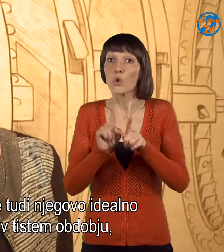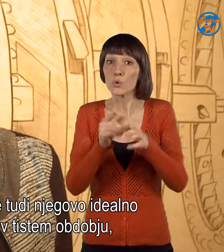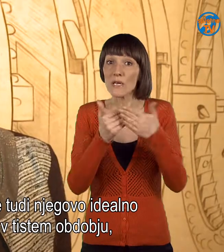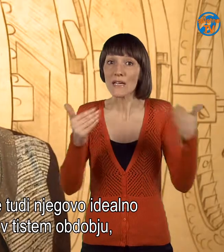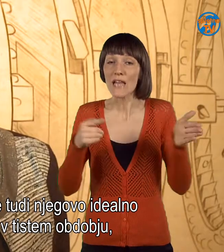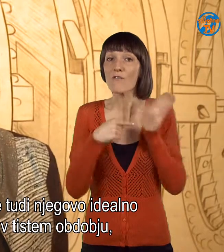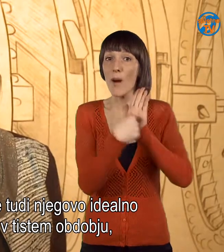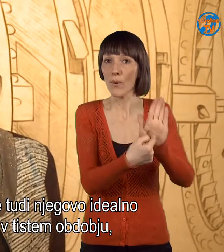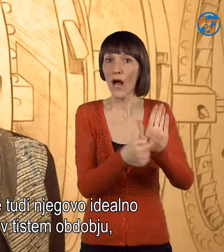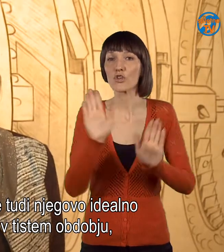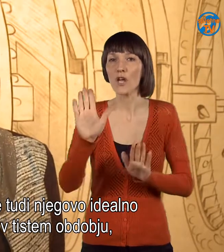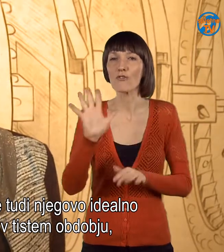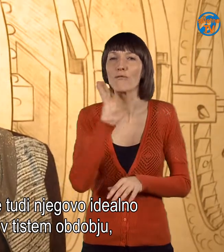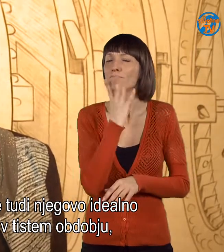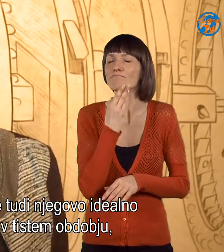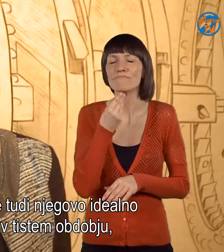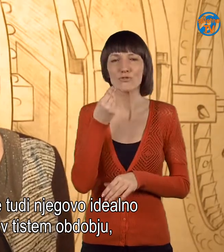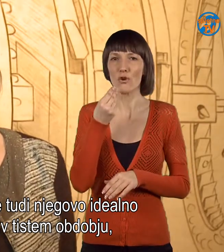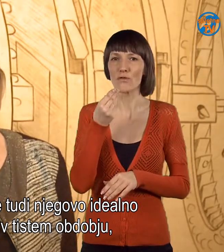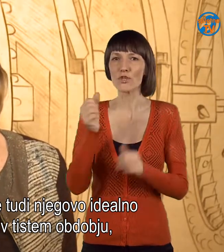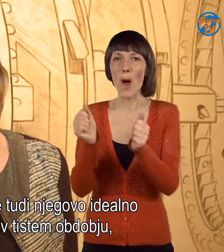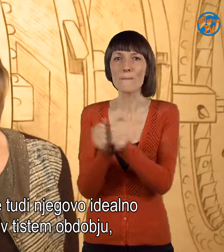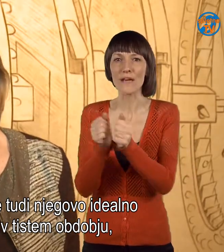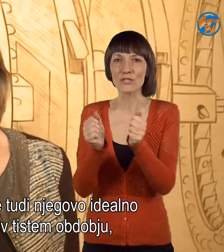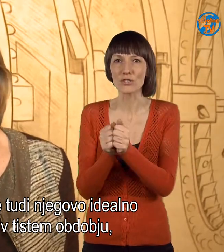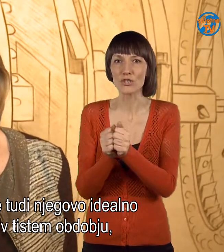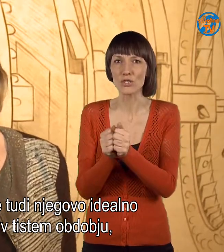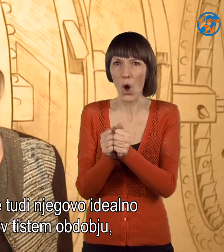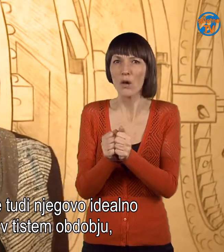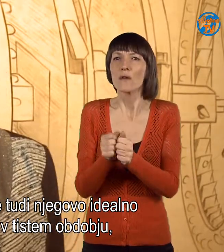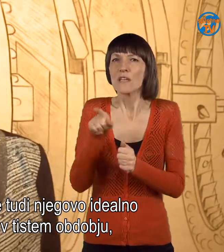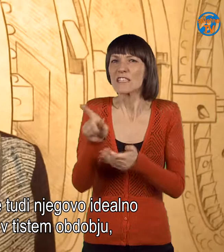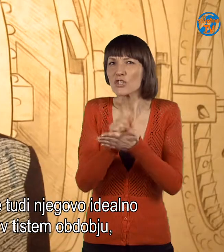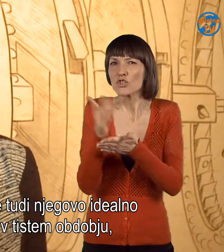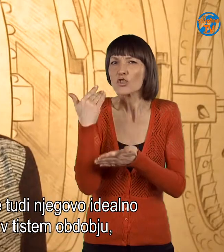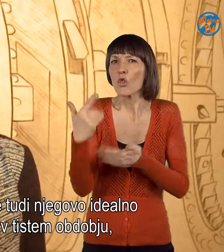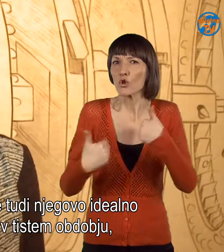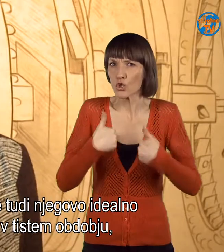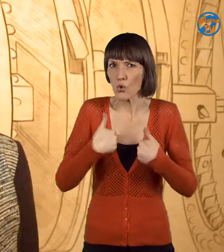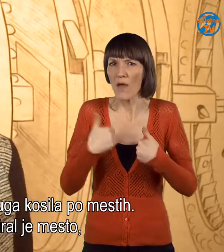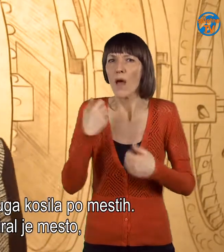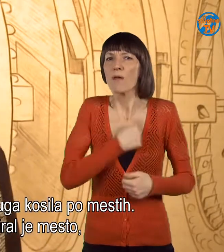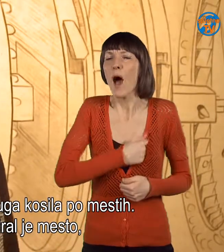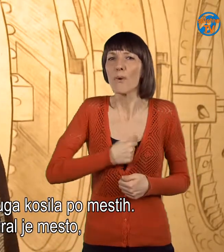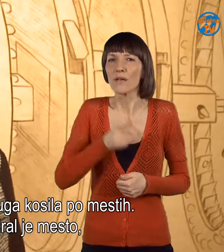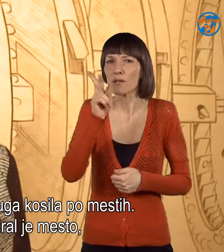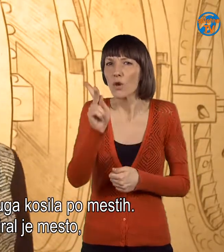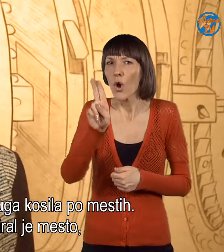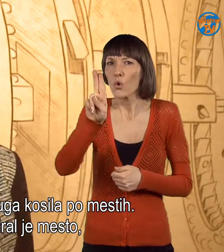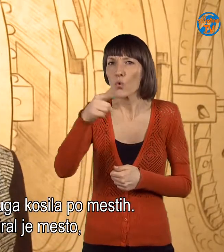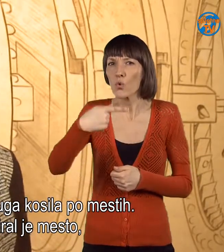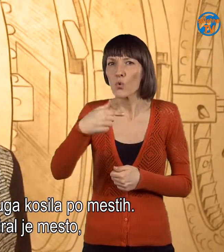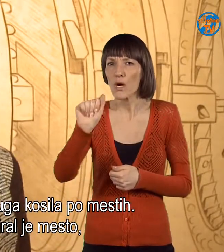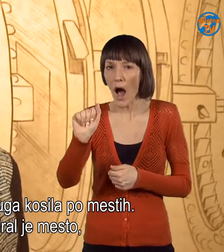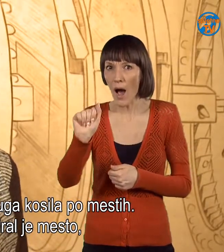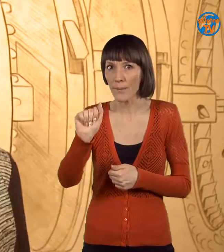predstavljeno tudi njegovo idealno mesto, kajti v tistem obdobju, ko je živel, je kuga kosila po mestih in koncipiral mesto, kjer